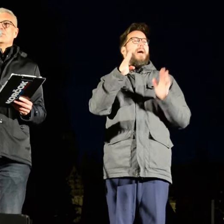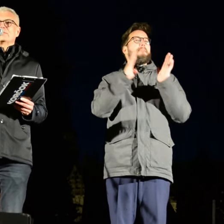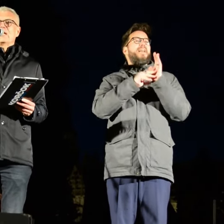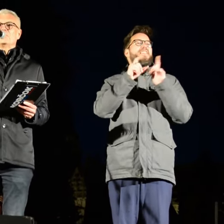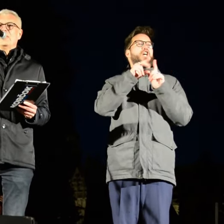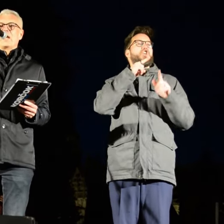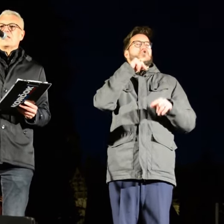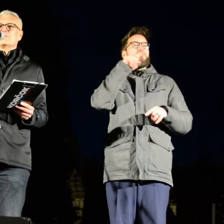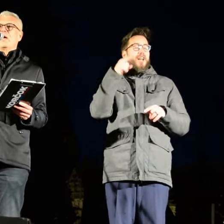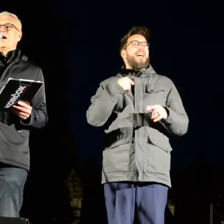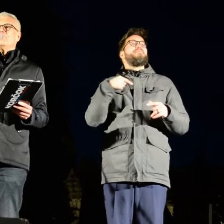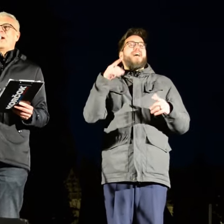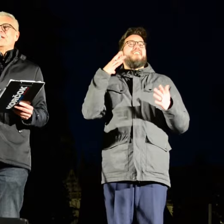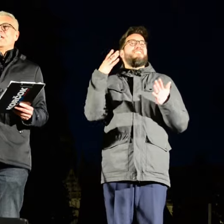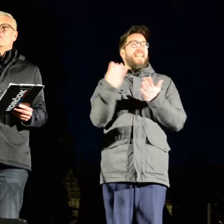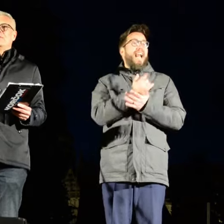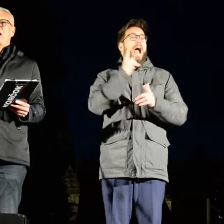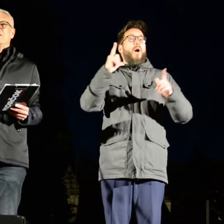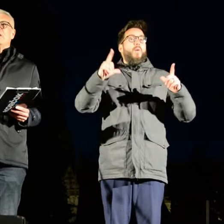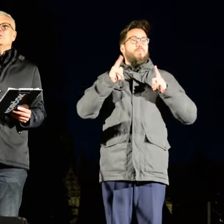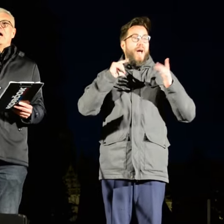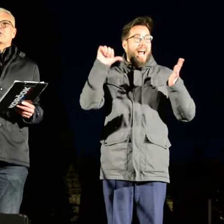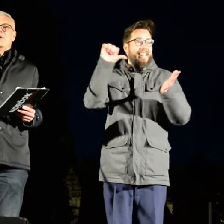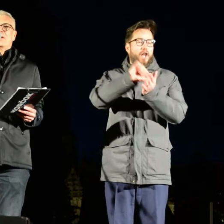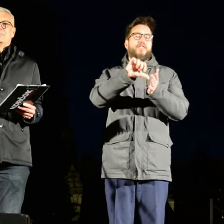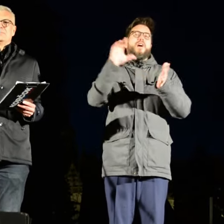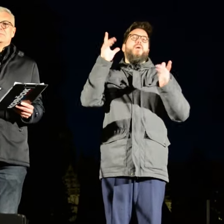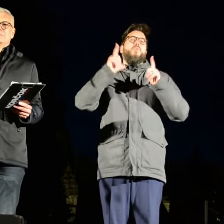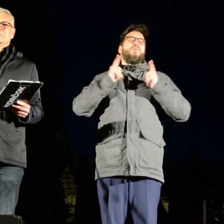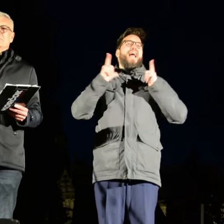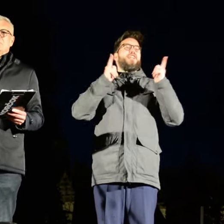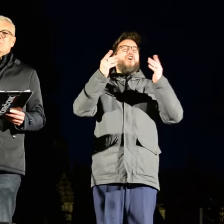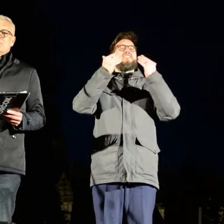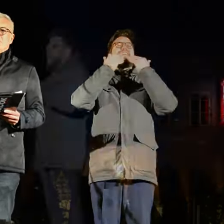a odozdať, vyhrali sme aj v Bardejove. Bardejo, ďakujem!